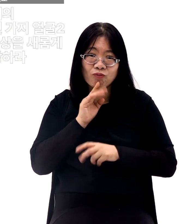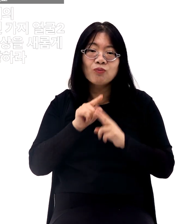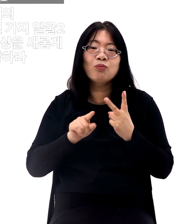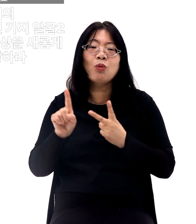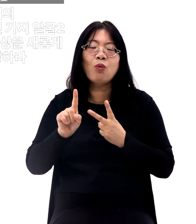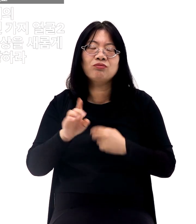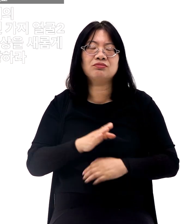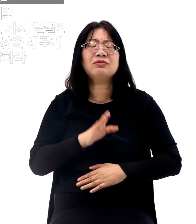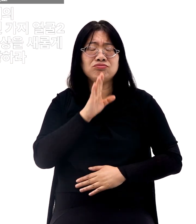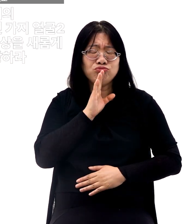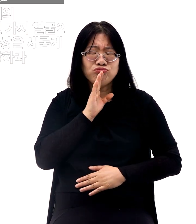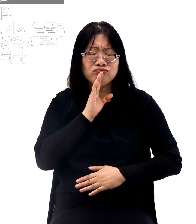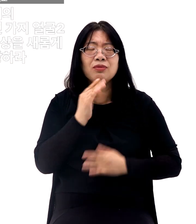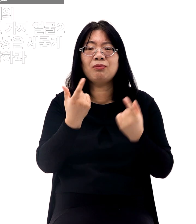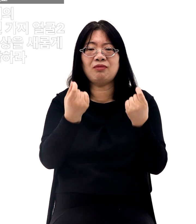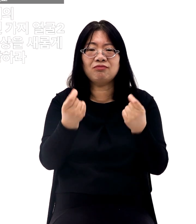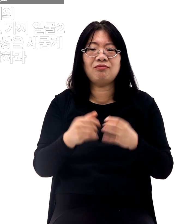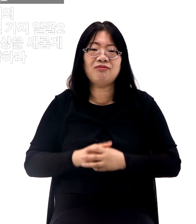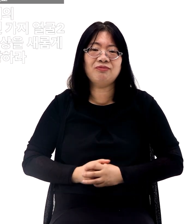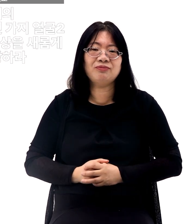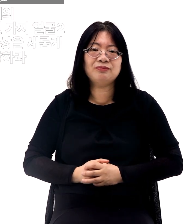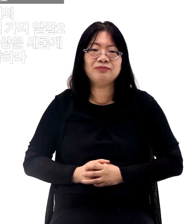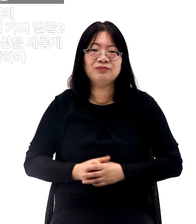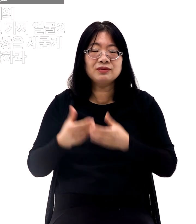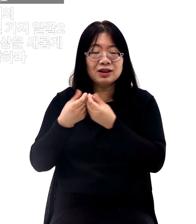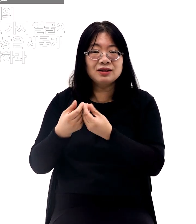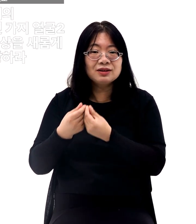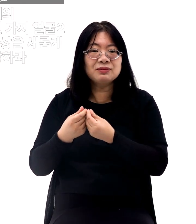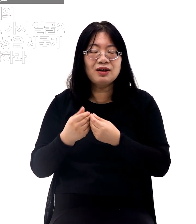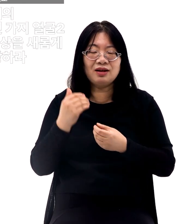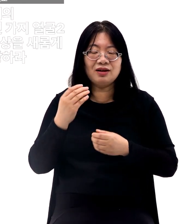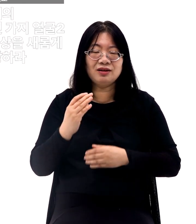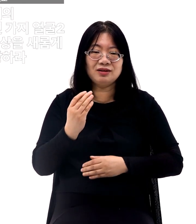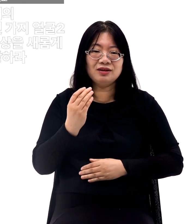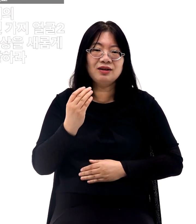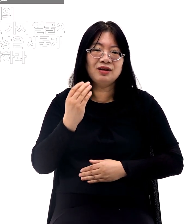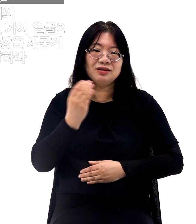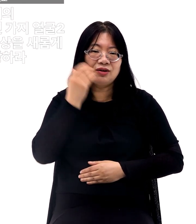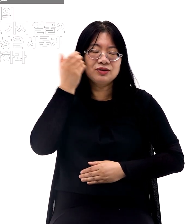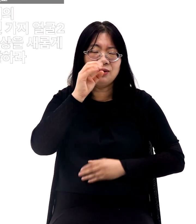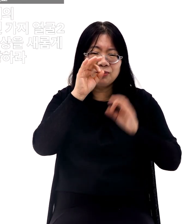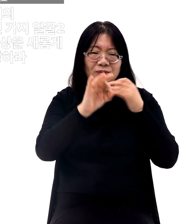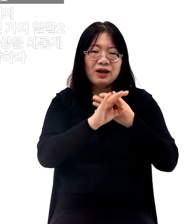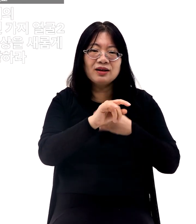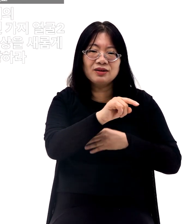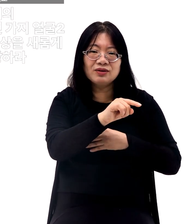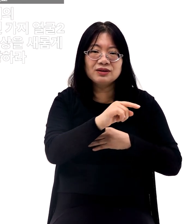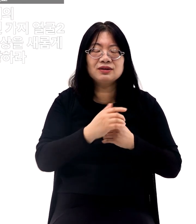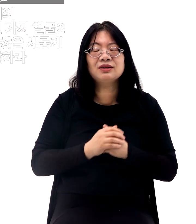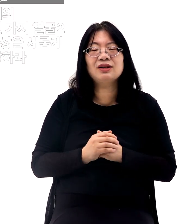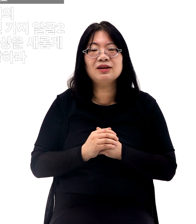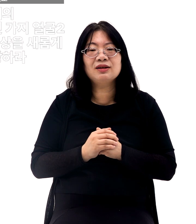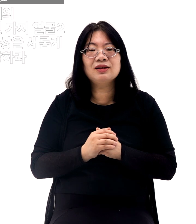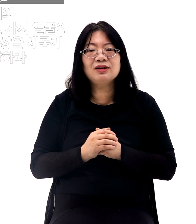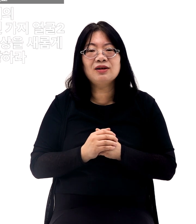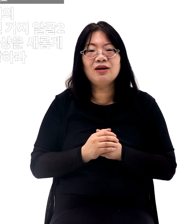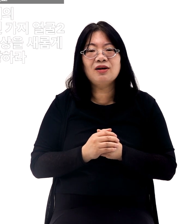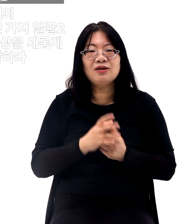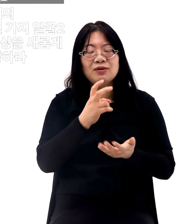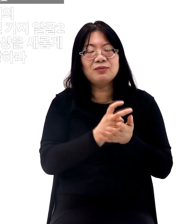거죠. 성경에 보면 강령이라는 말, 이것이 율법이요 선지자의 대강령이니라